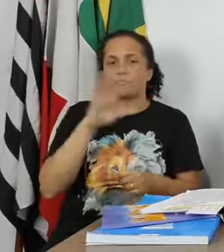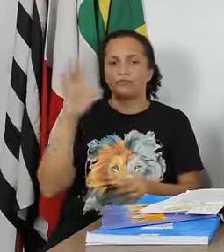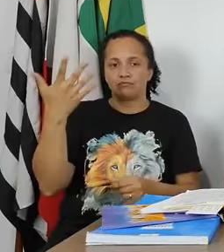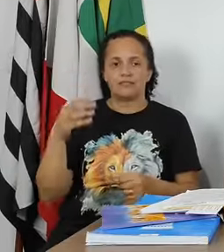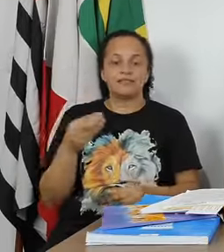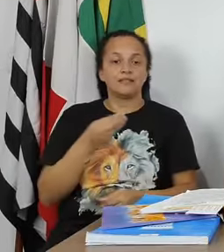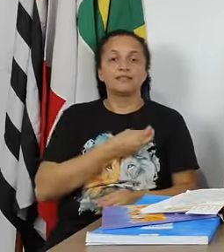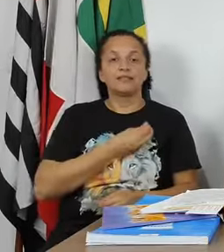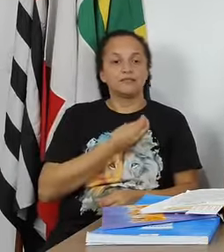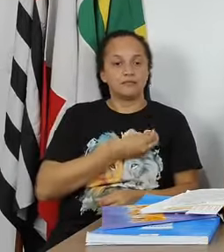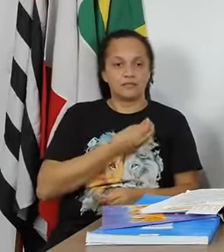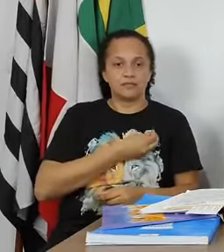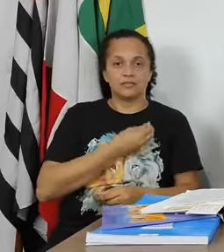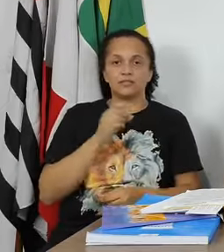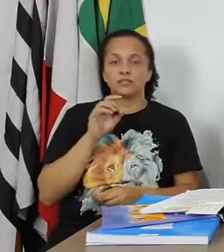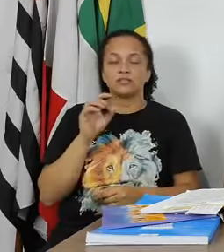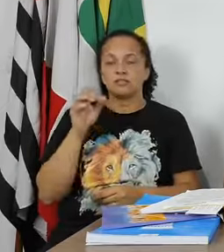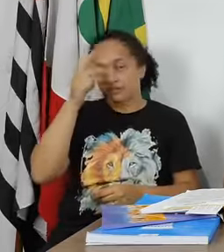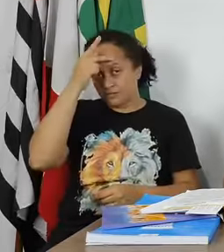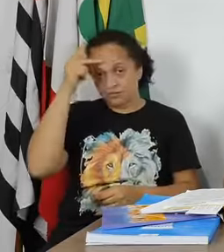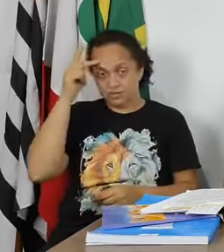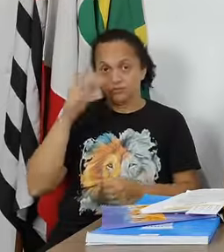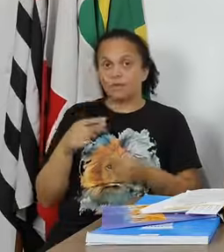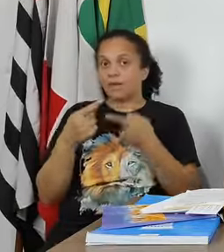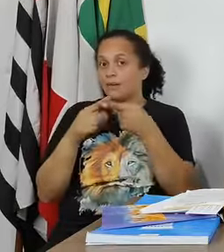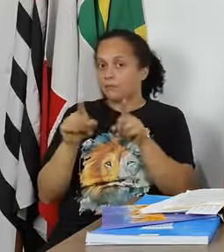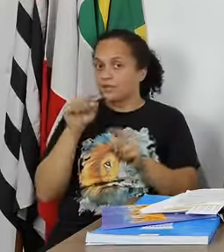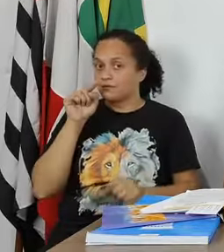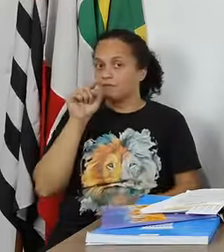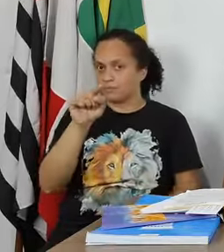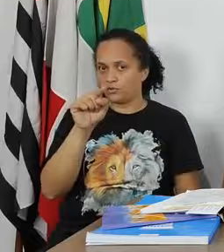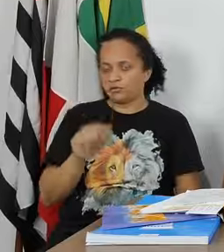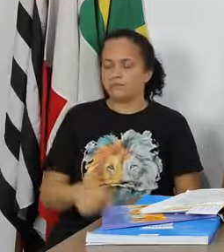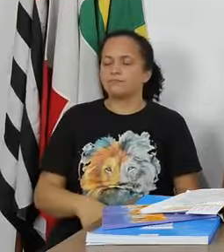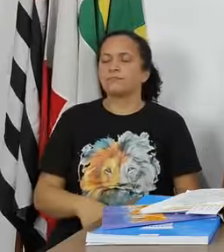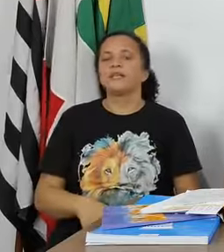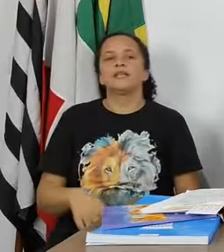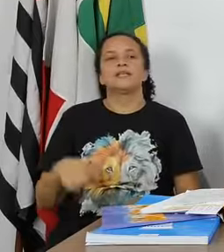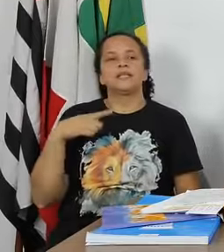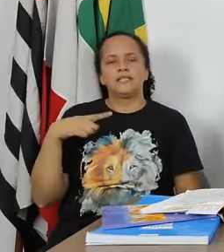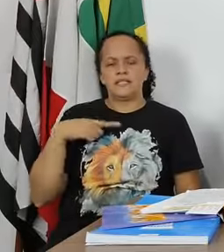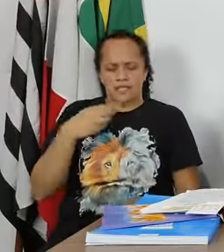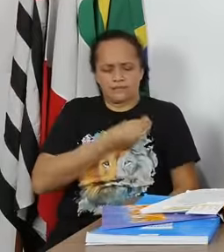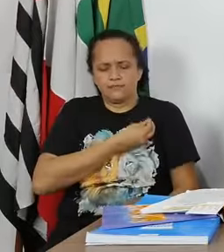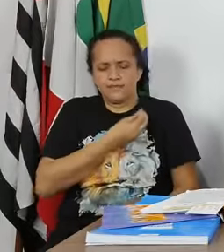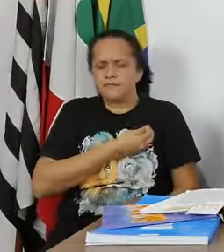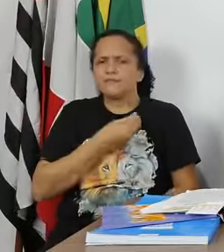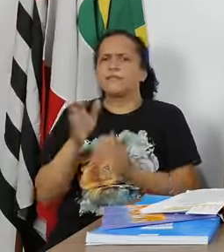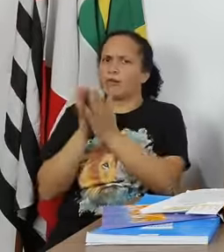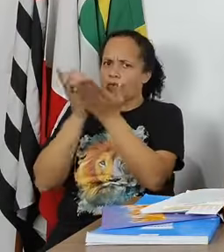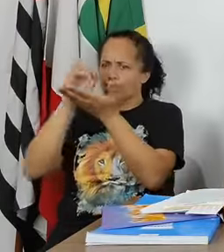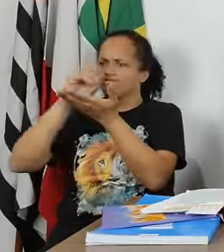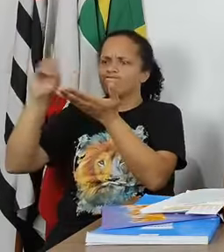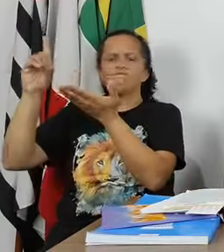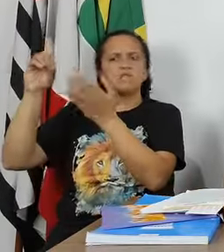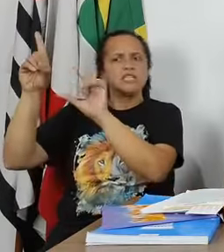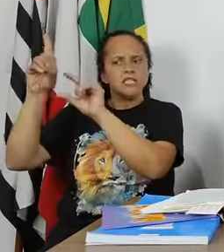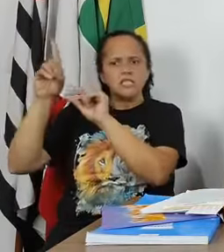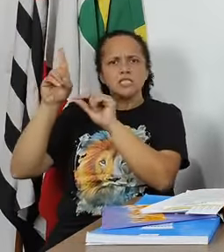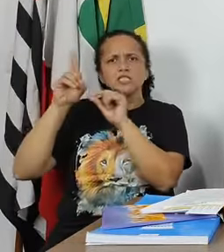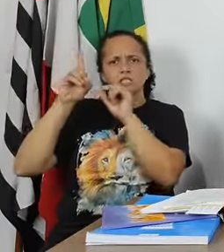daqueles. Tu, porém, tens seguido de perto o meu ensinamento, procedimento,